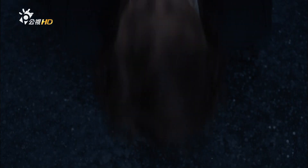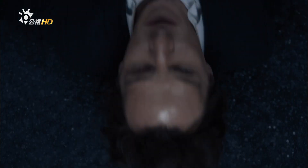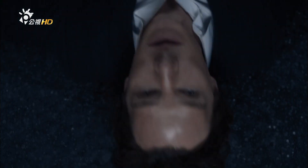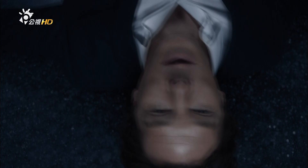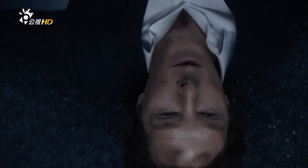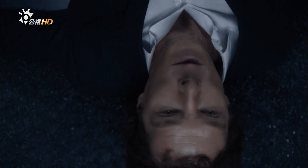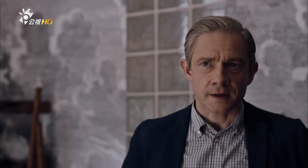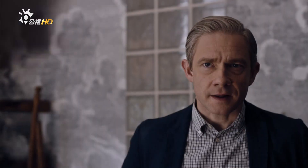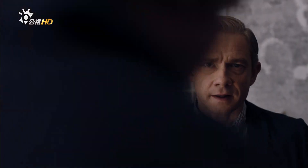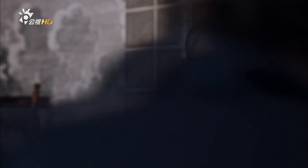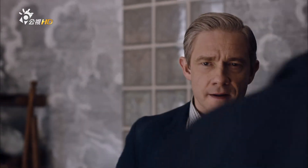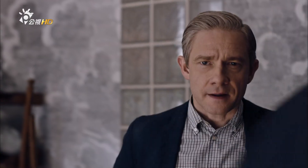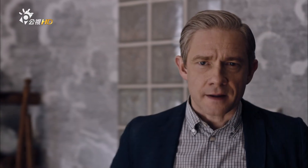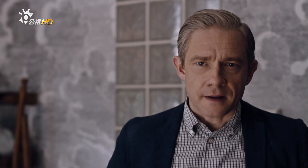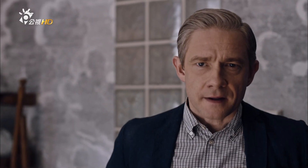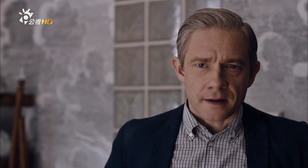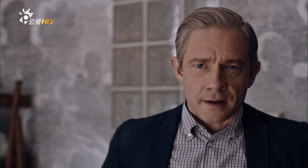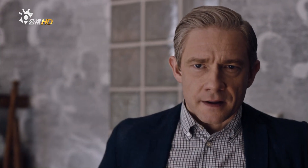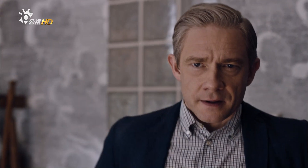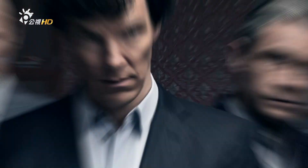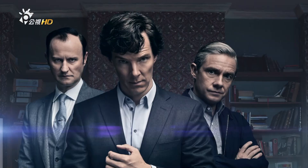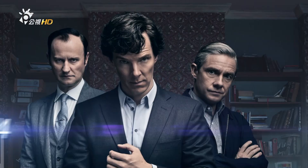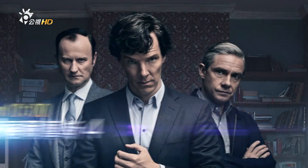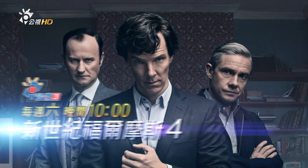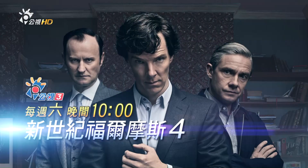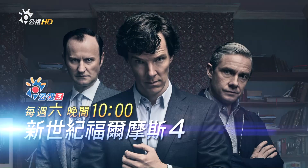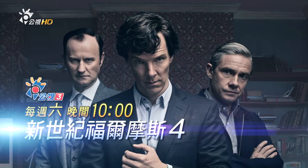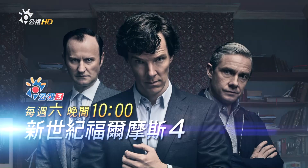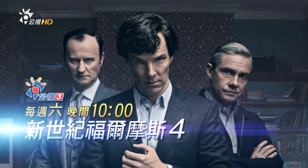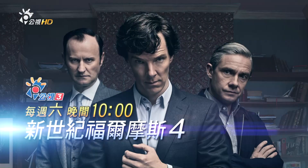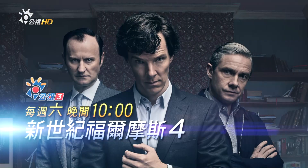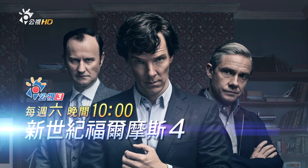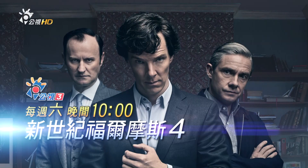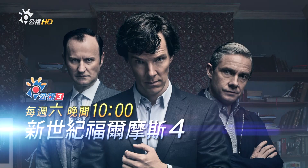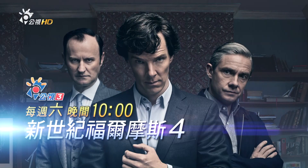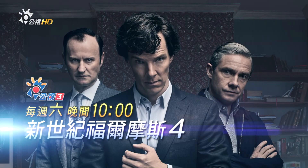新世纪福尔摩斯第4季，周6晚间10点，公视3台首播。